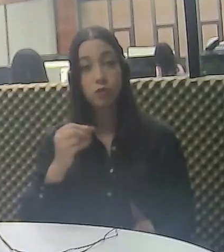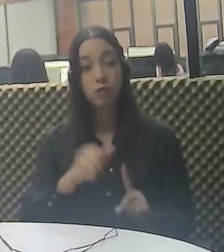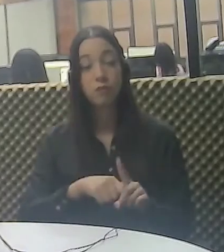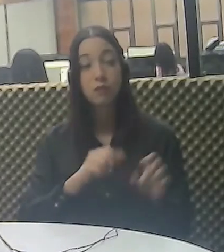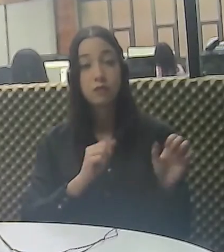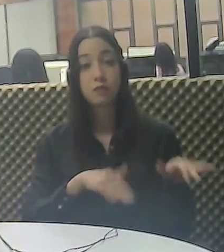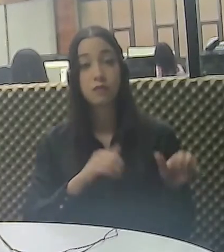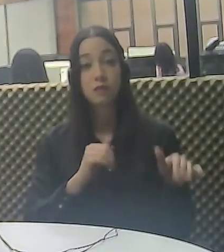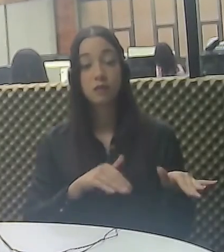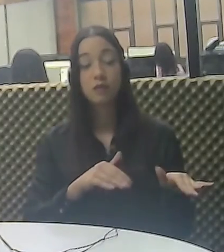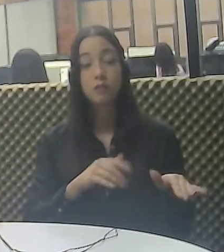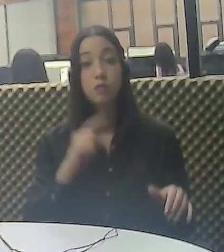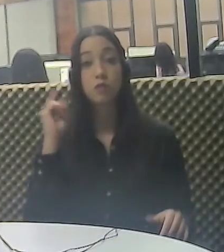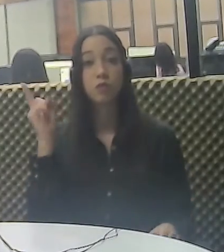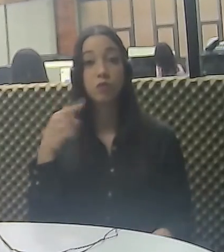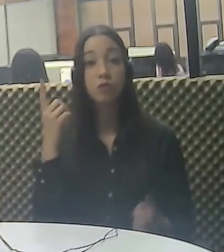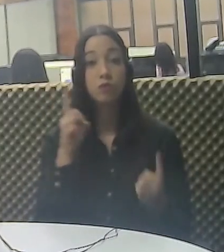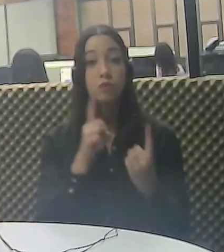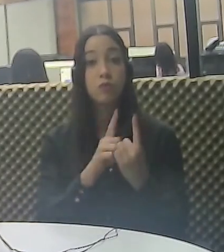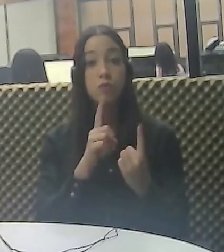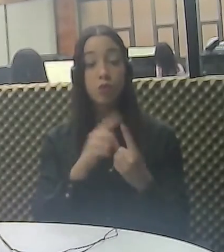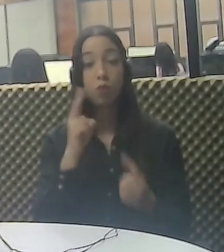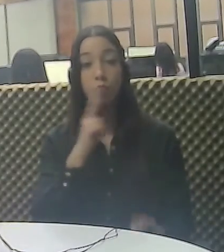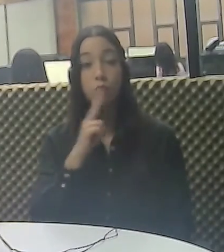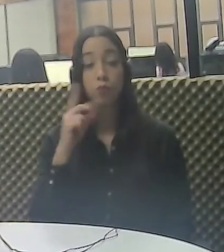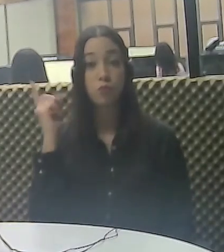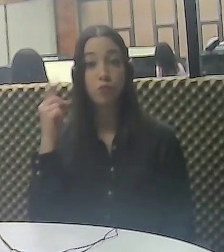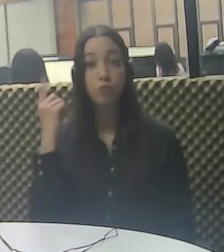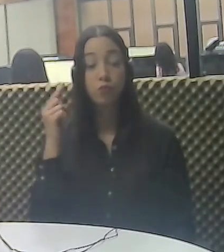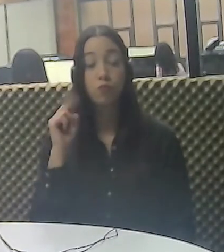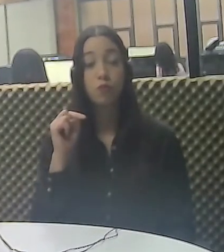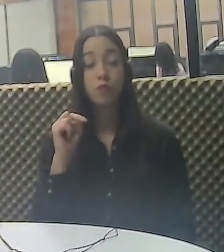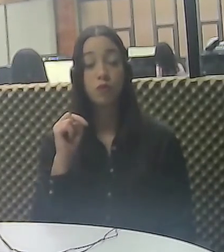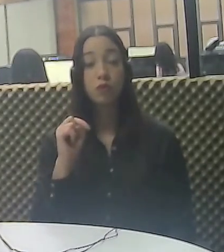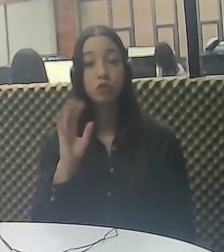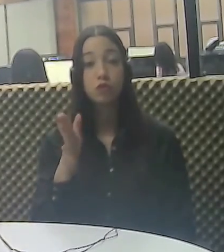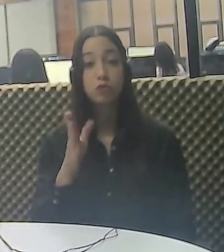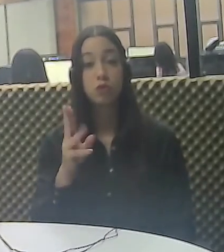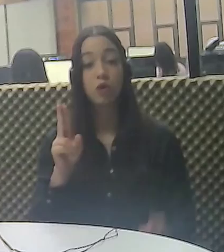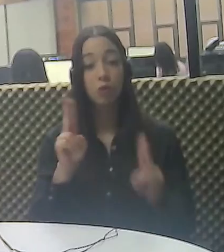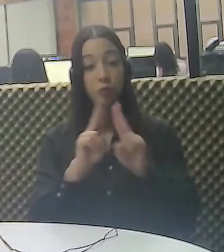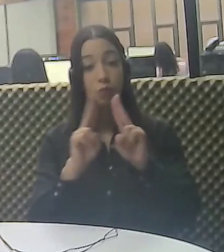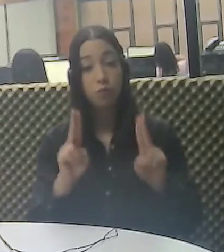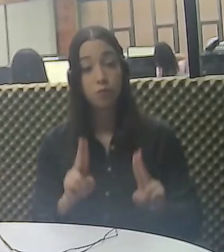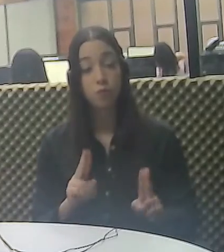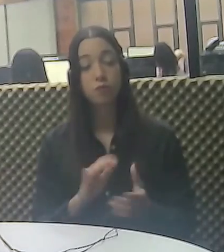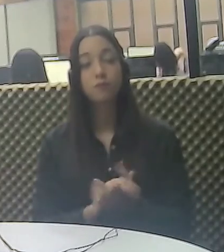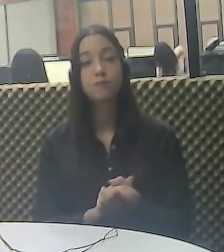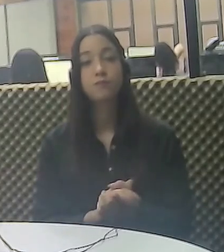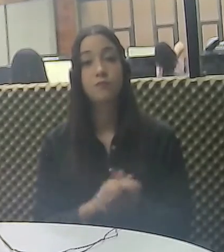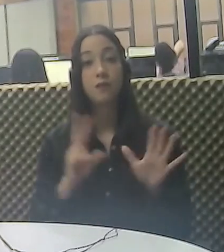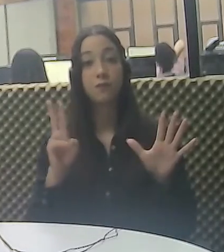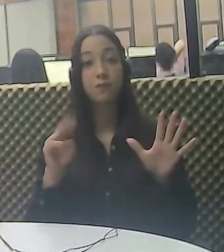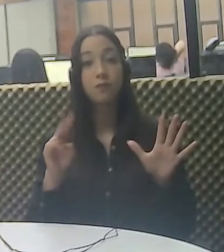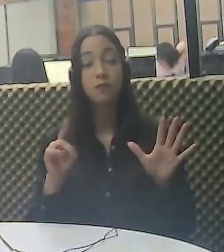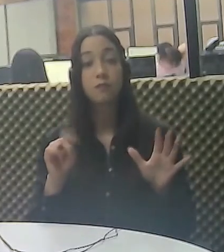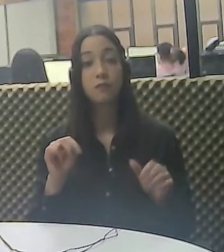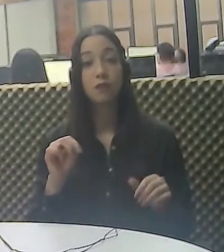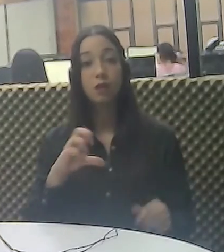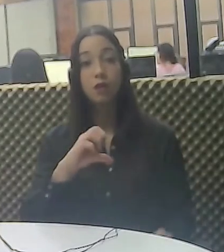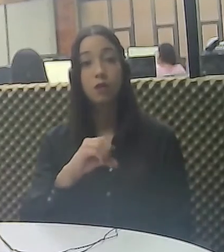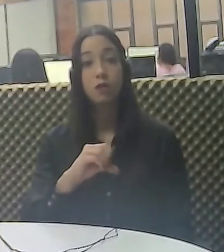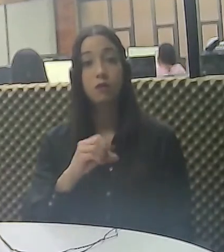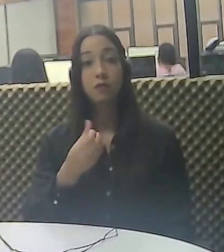e todos os atendimentos de urgência e emergência foram feitos pela Unimed nós tivemos esse final de semana